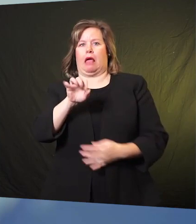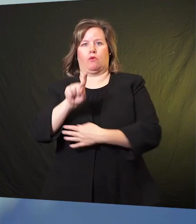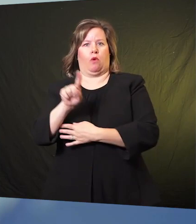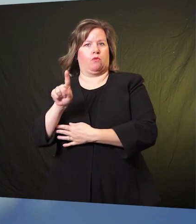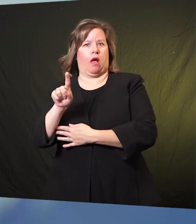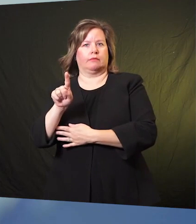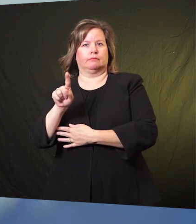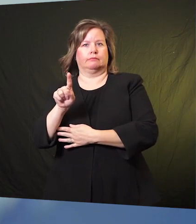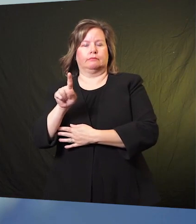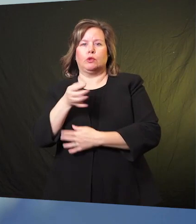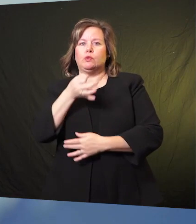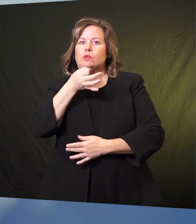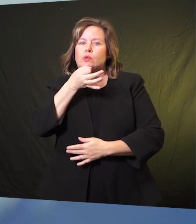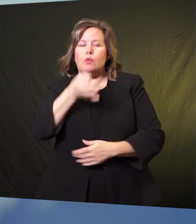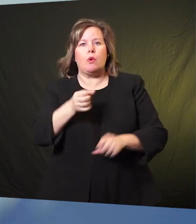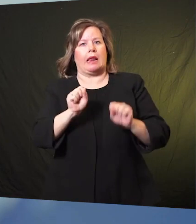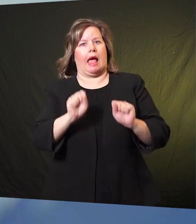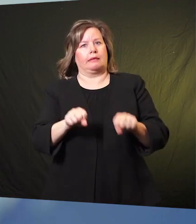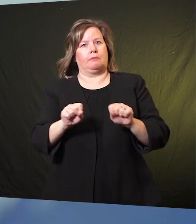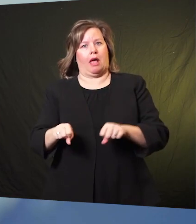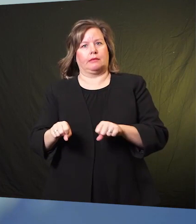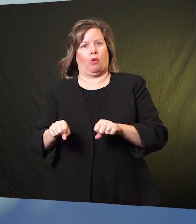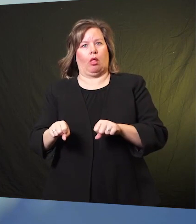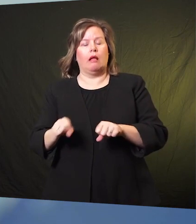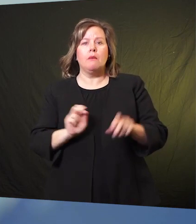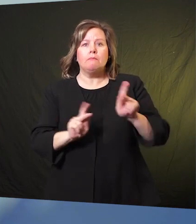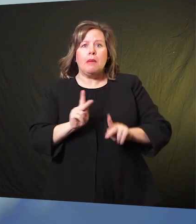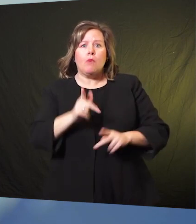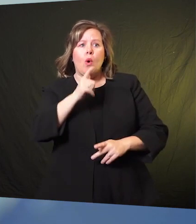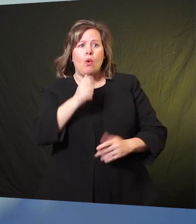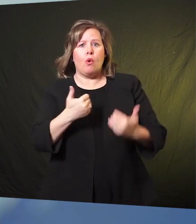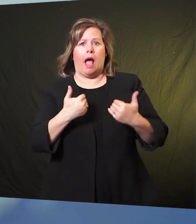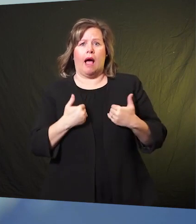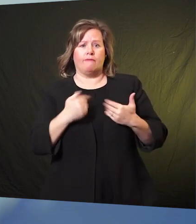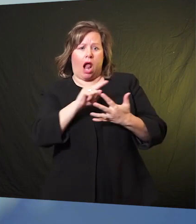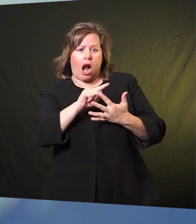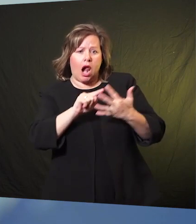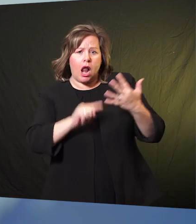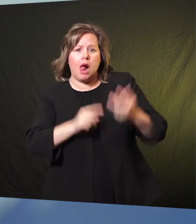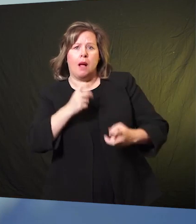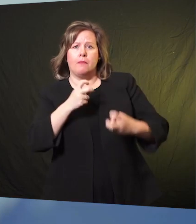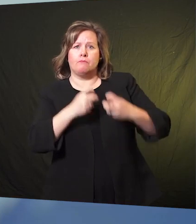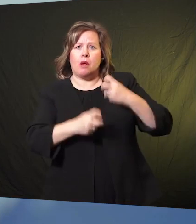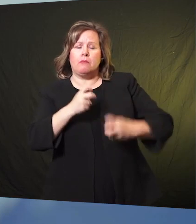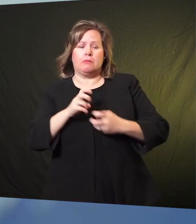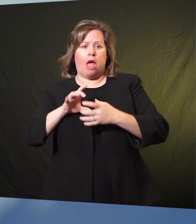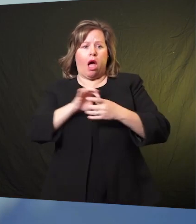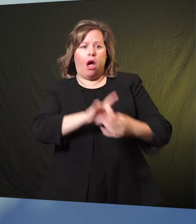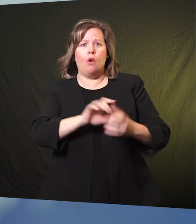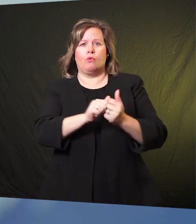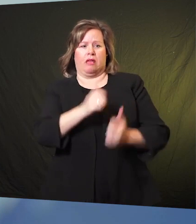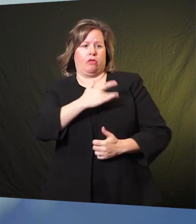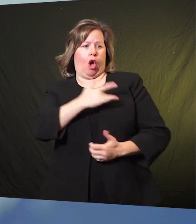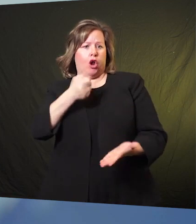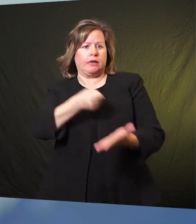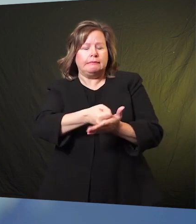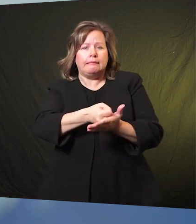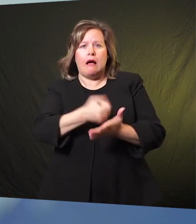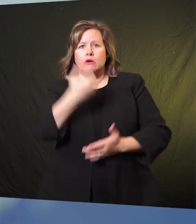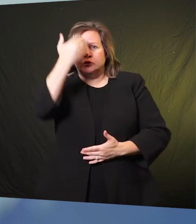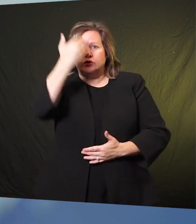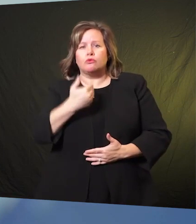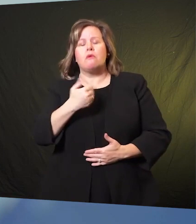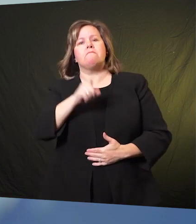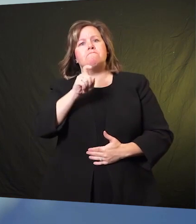sufren de esos síntomas al hospital lo antes posible el tiempo es esencial no quiero perder a nadie